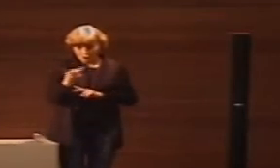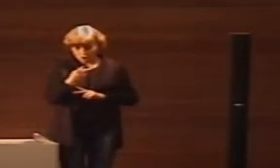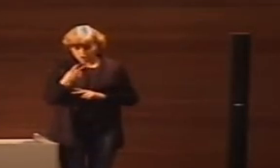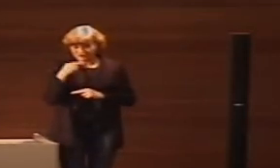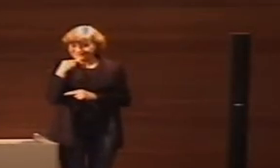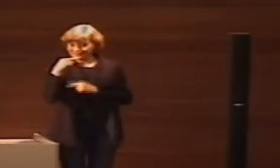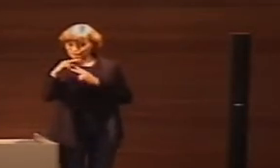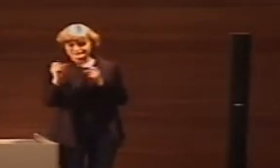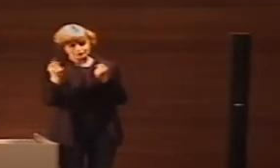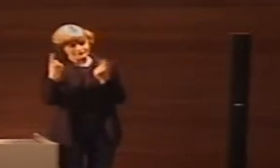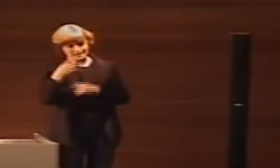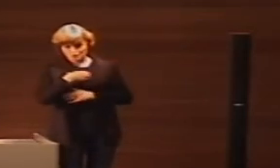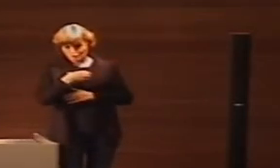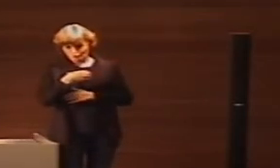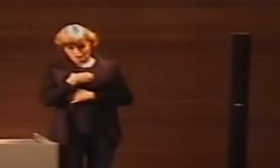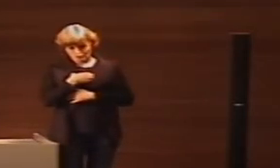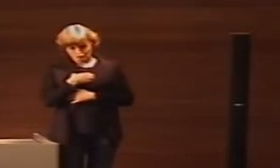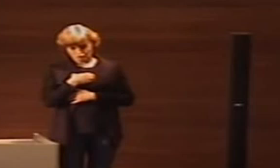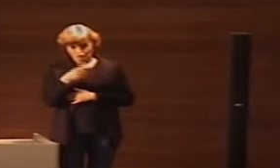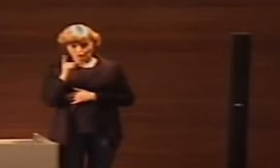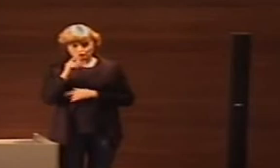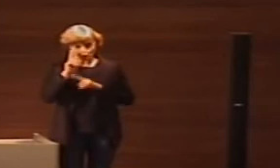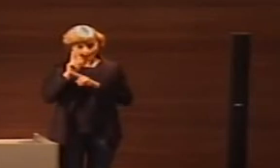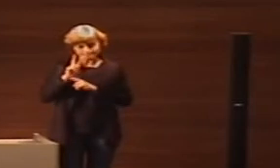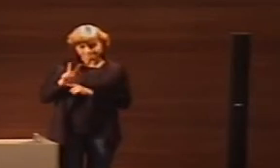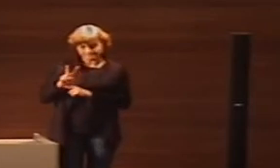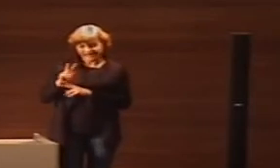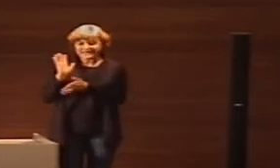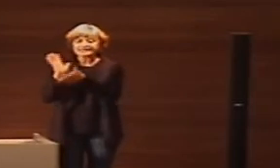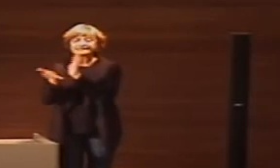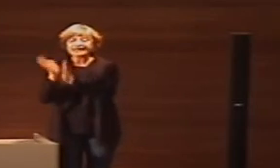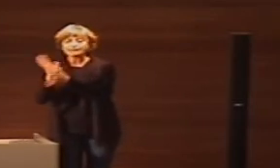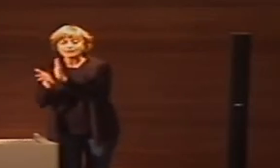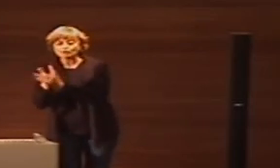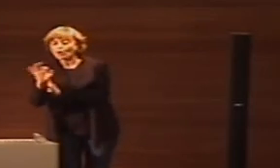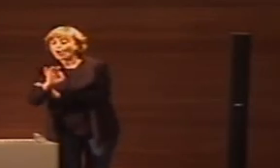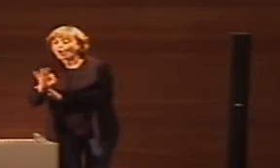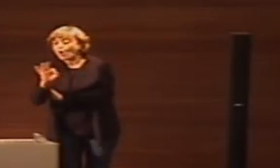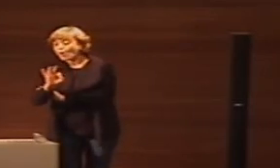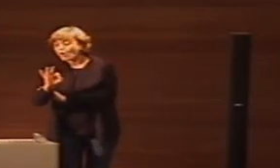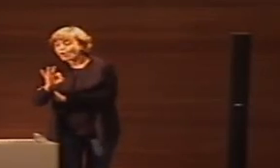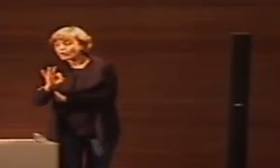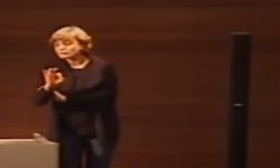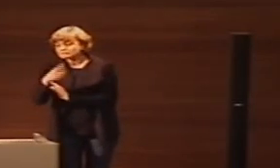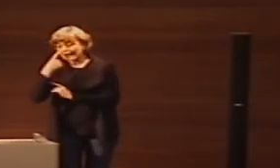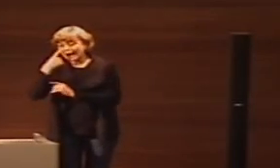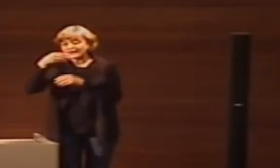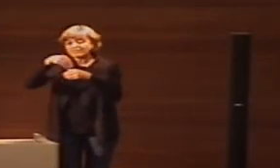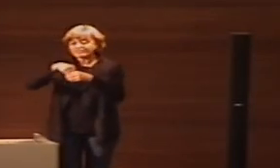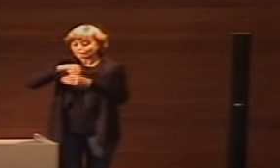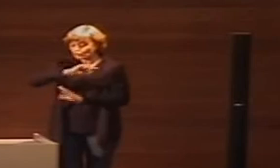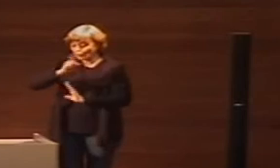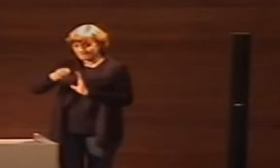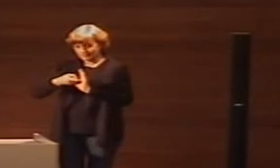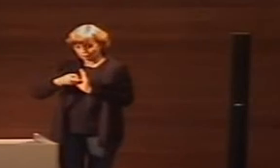cuidado, no solamente mirar el subsistema tratamiento de residuos, sino adoptar una imagen más,